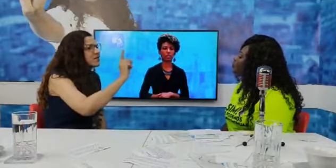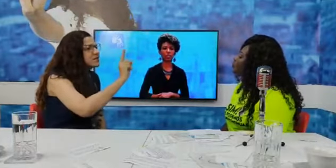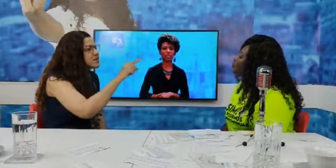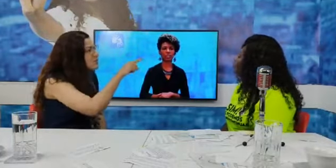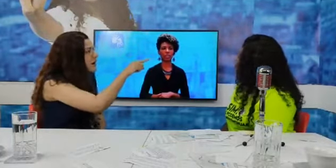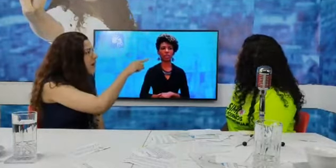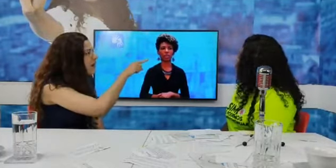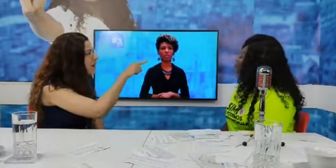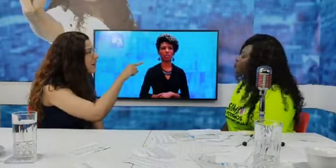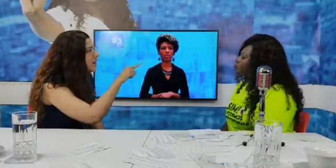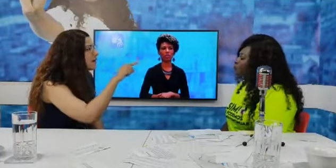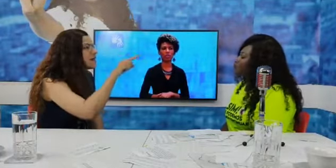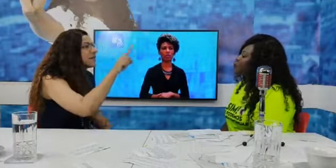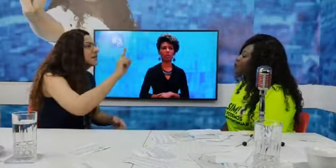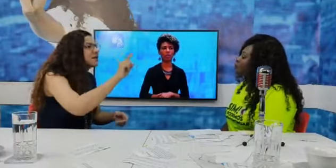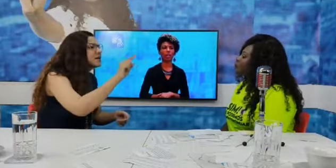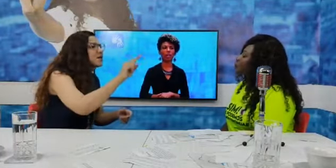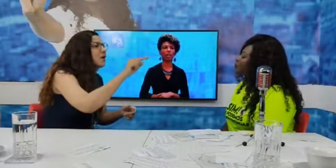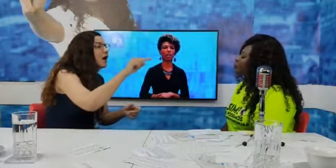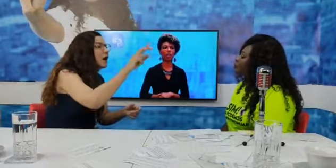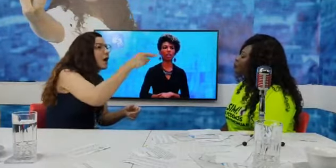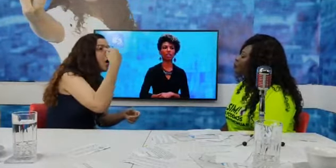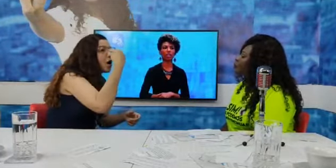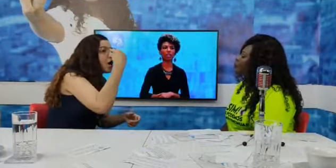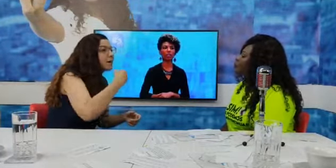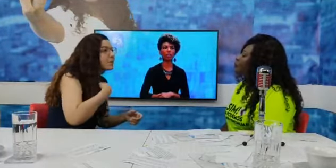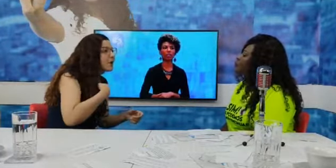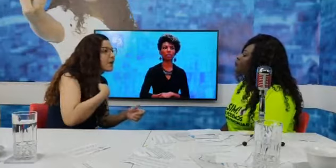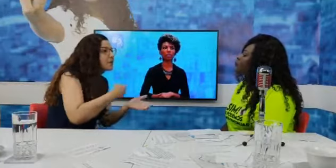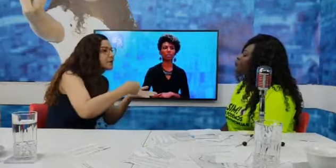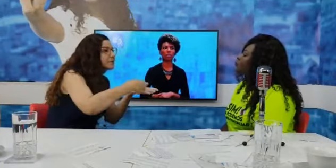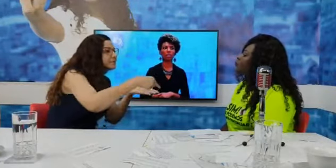Ou você só veio só, está junto com alguém? Não?